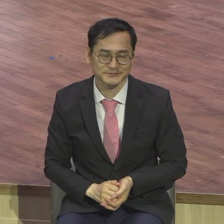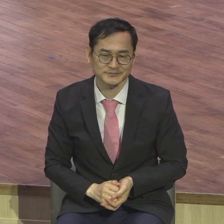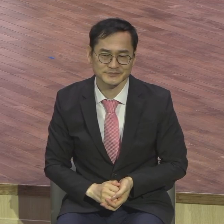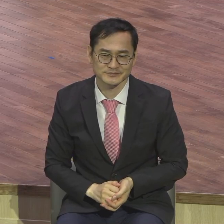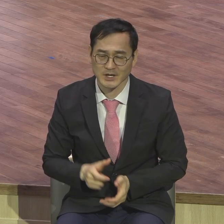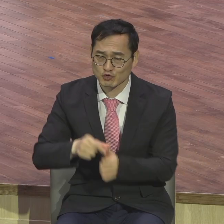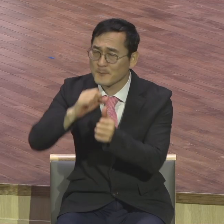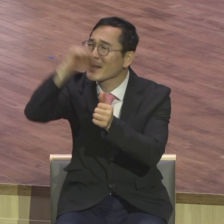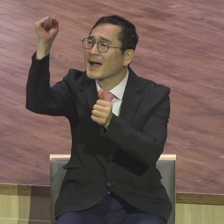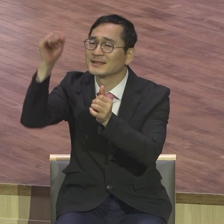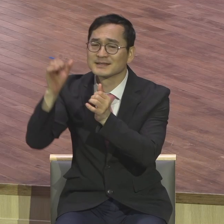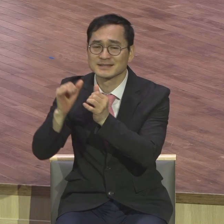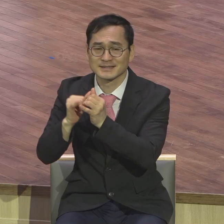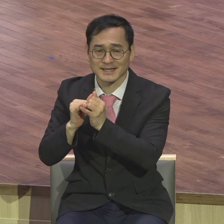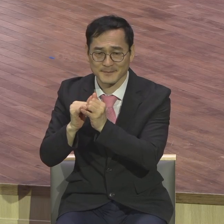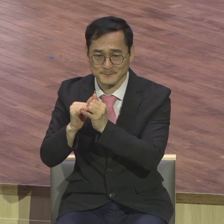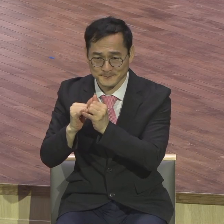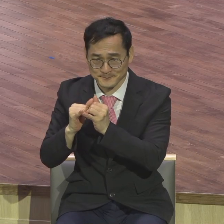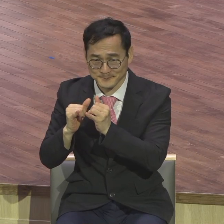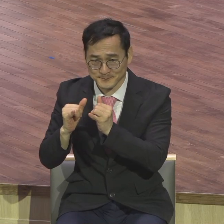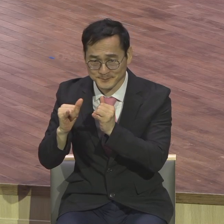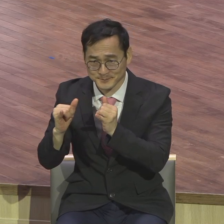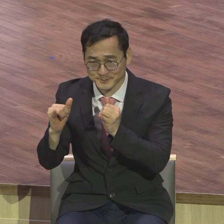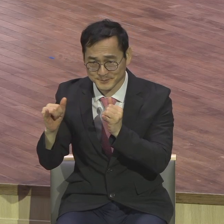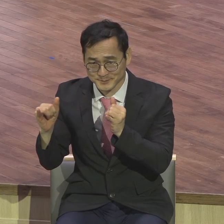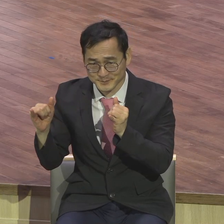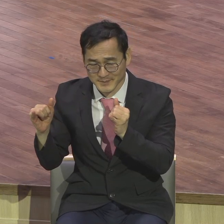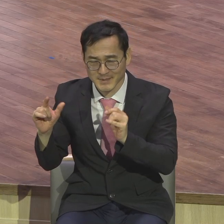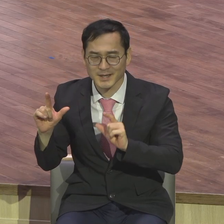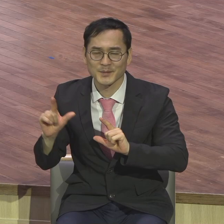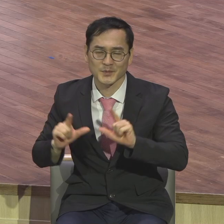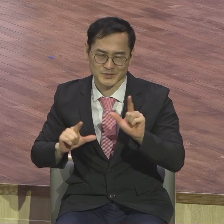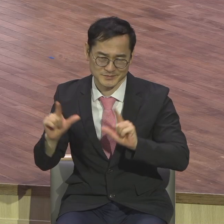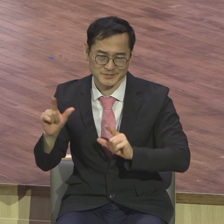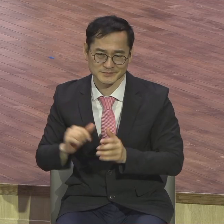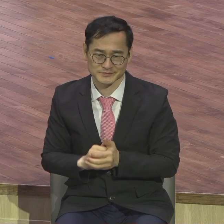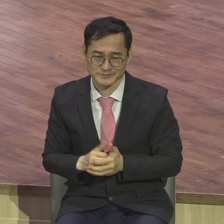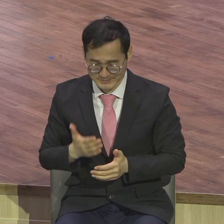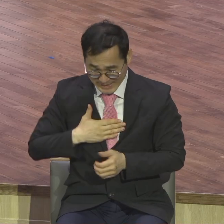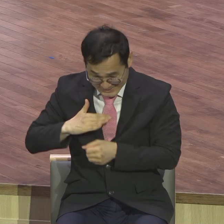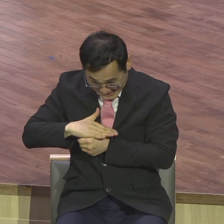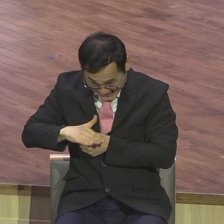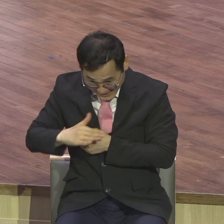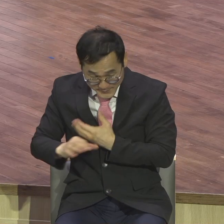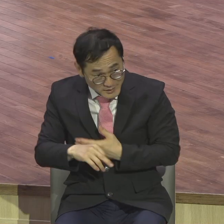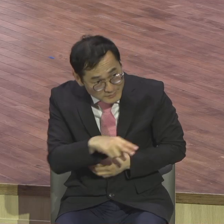자기를 사랑하게 되면요 다른 사람도 사랑스러워 보여요.